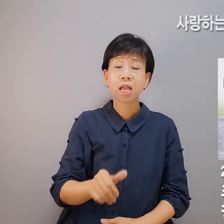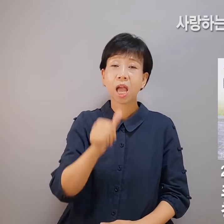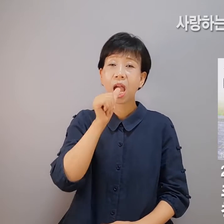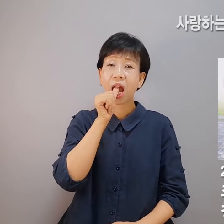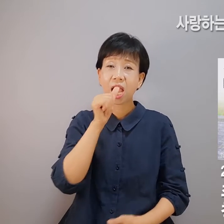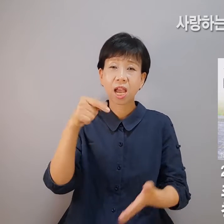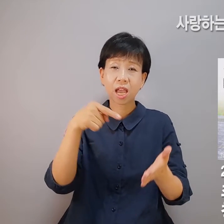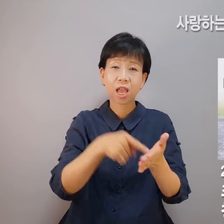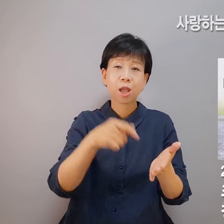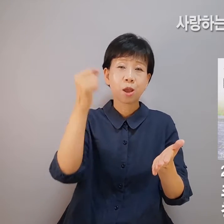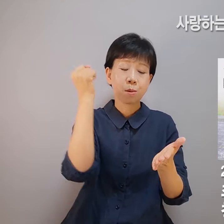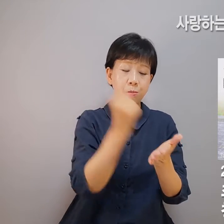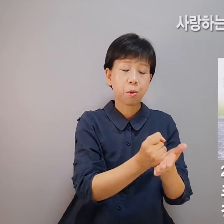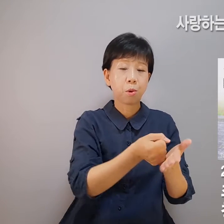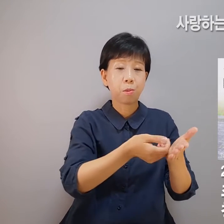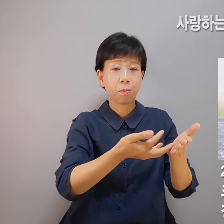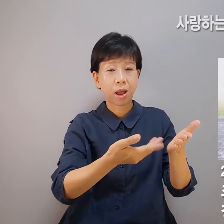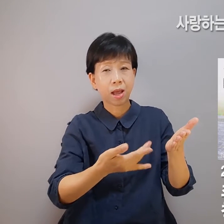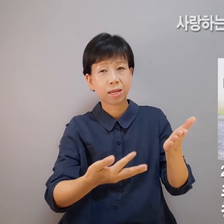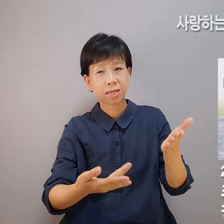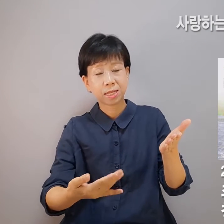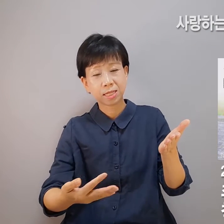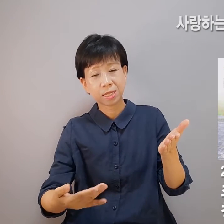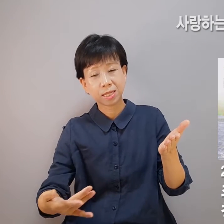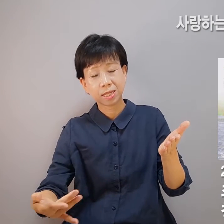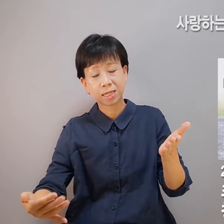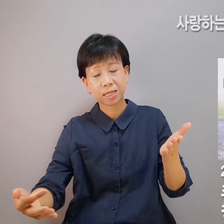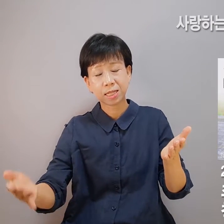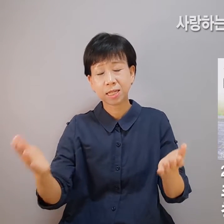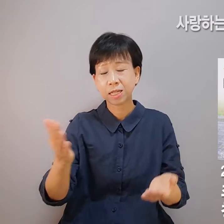십자가에 못 박히신